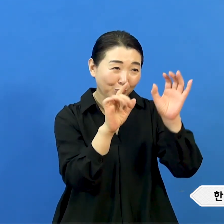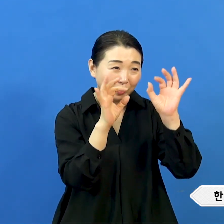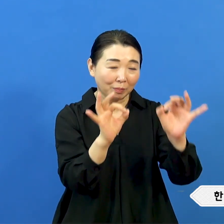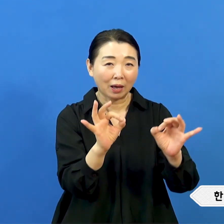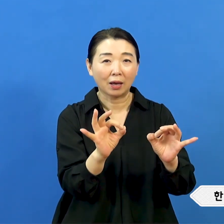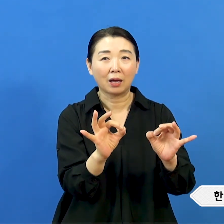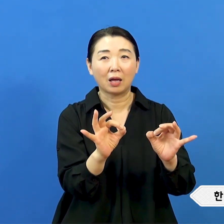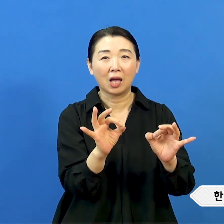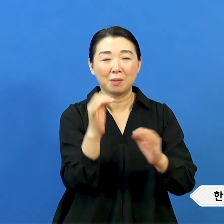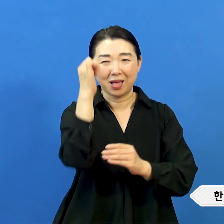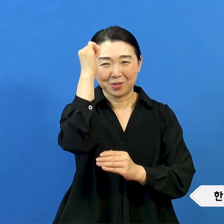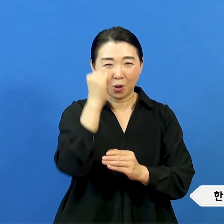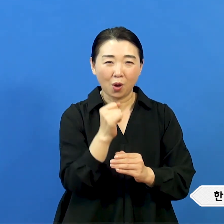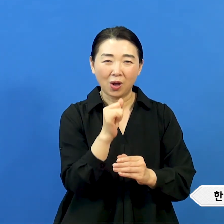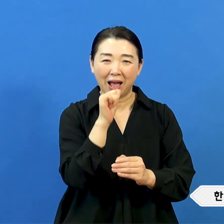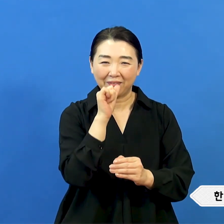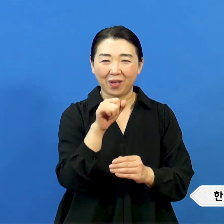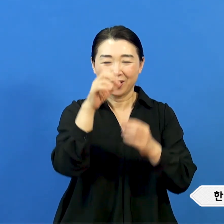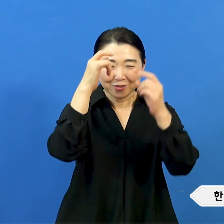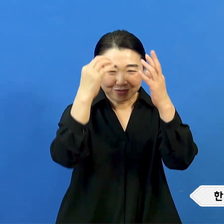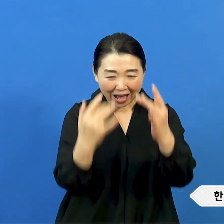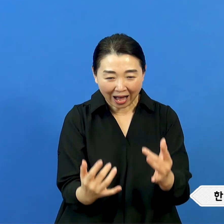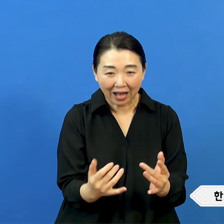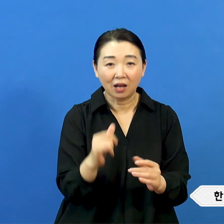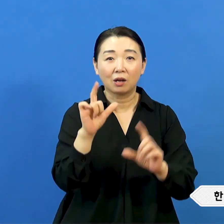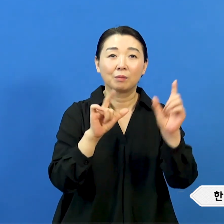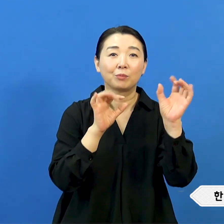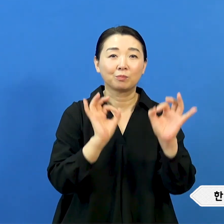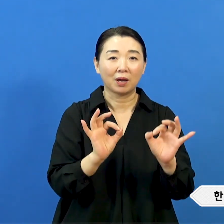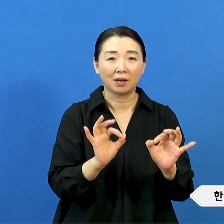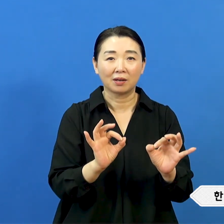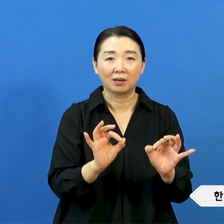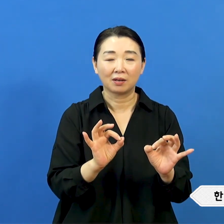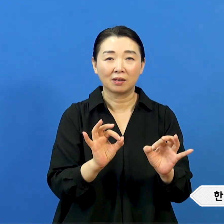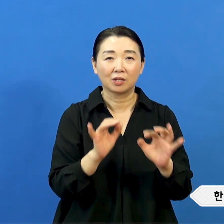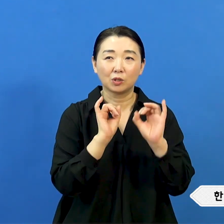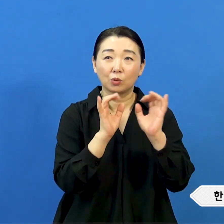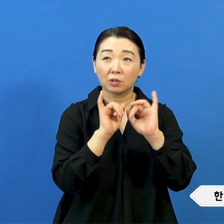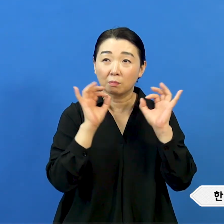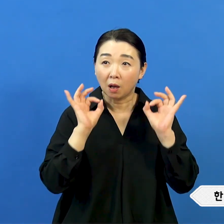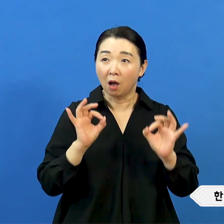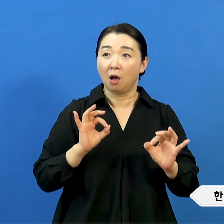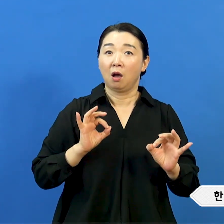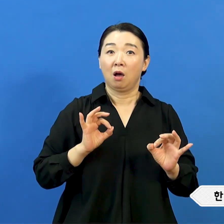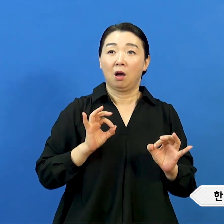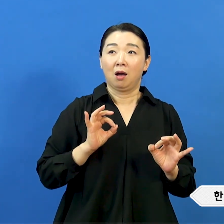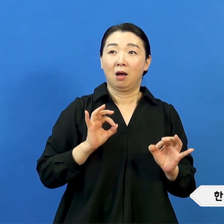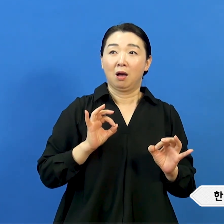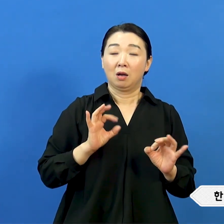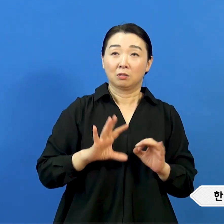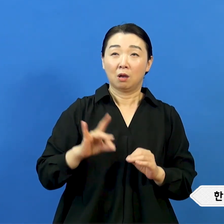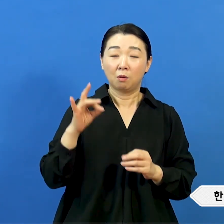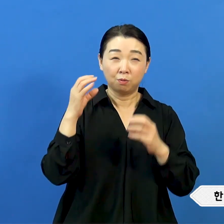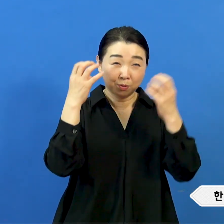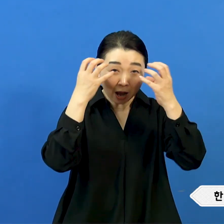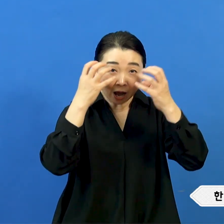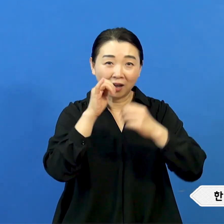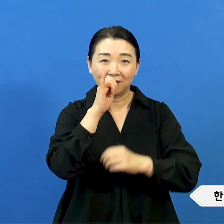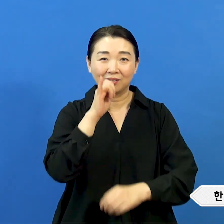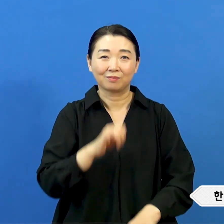슬롯 머신에서 동전이 와르르 쏟아지는 소리며 선교사님이 난생 처음 보는 광경에 눈이